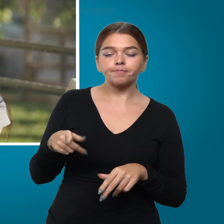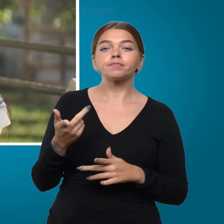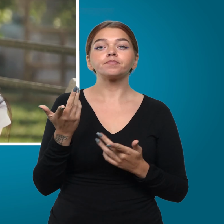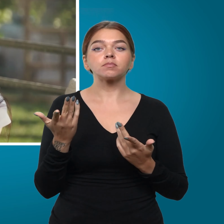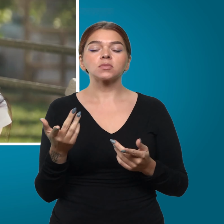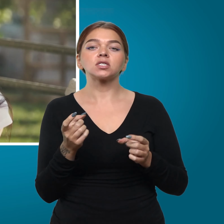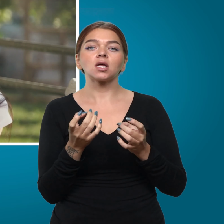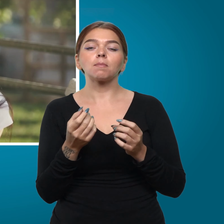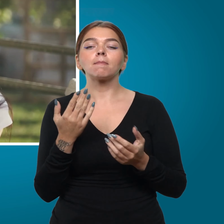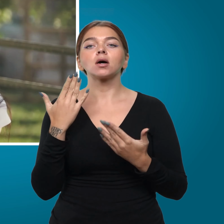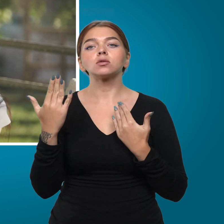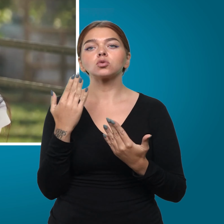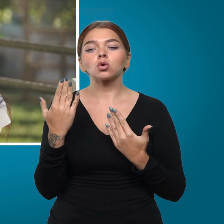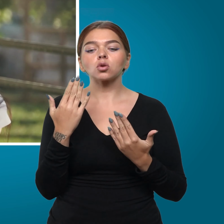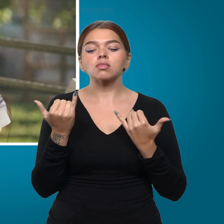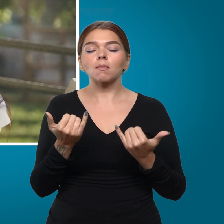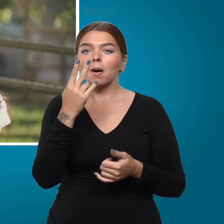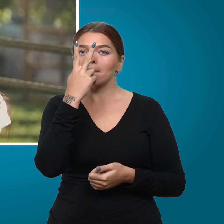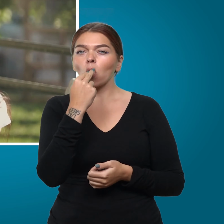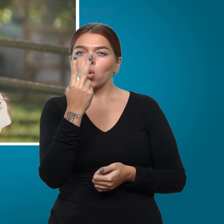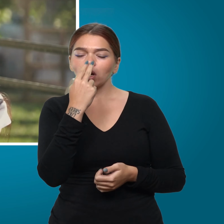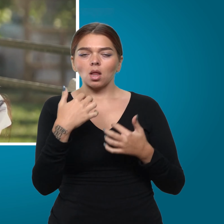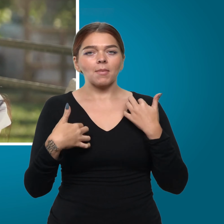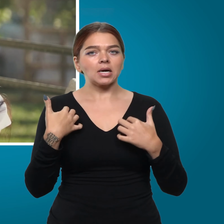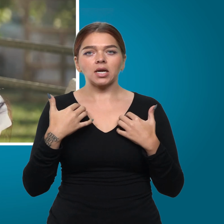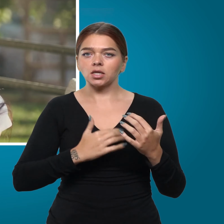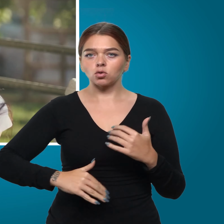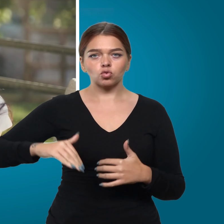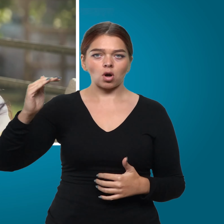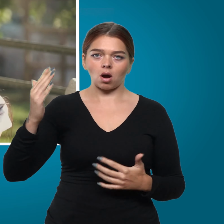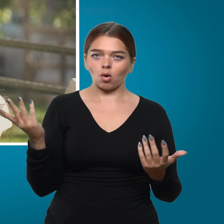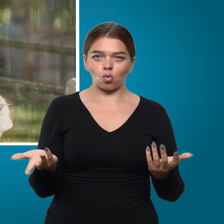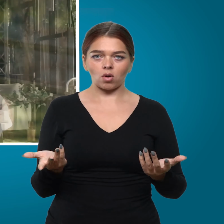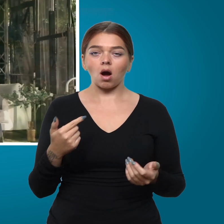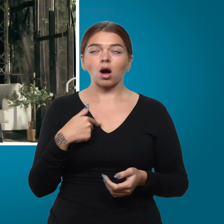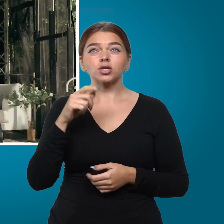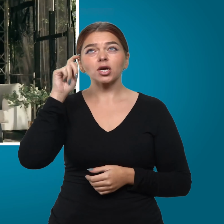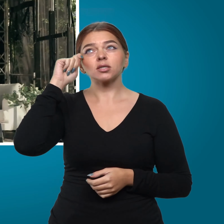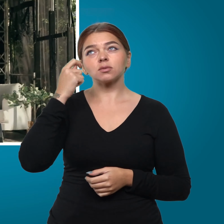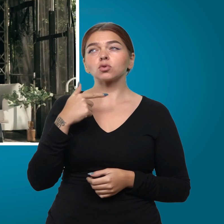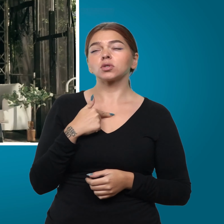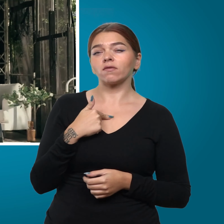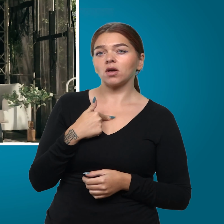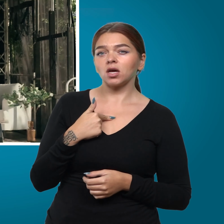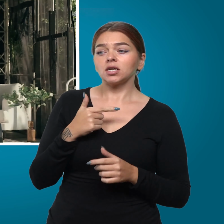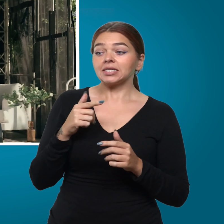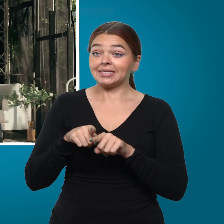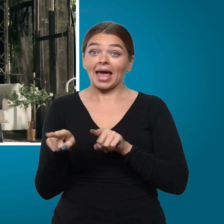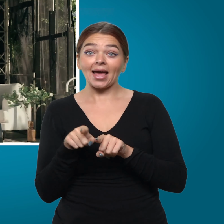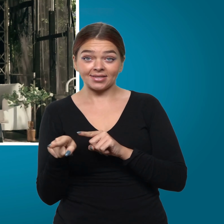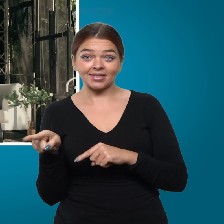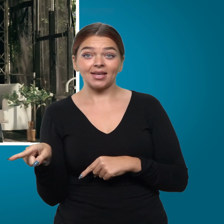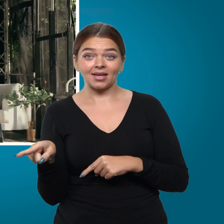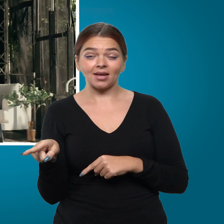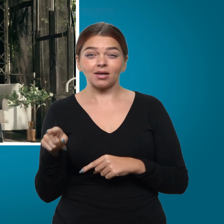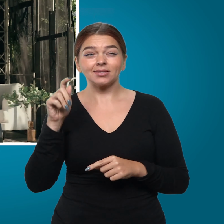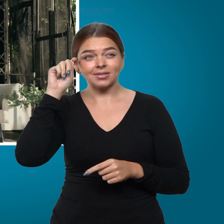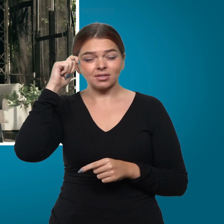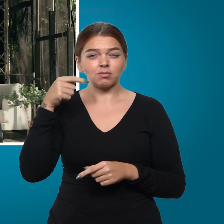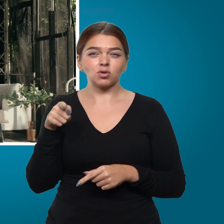laipėjo. Dabar, žinokit, ateina 13 metais ir man reikia gerai pagalvoti, kiek tai mergaitį metų. Nes atrodo, kaip nu, jau turėtų